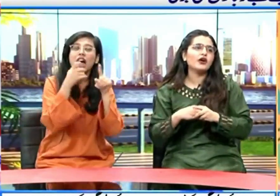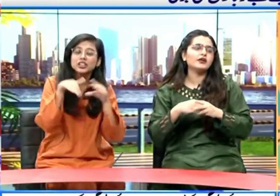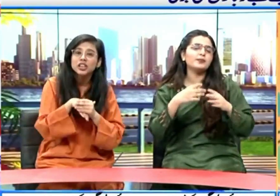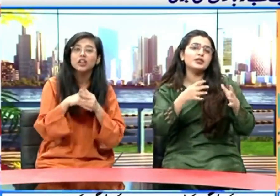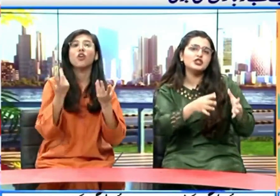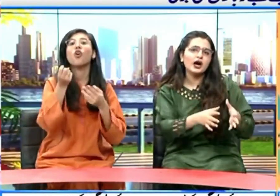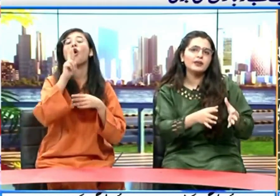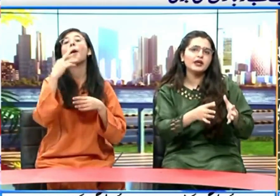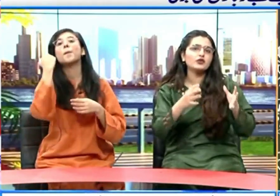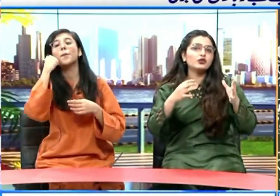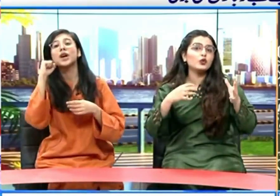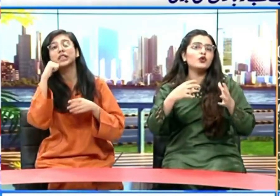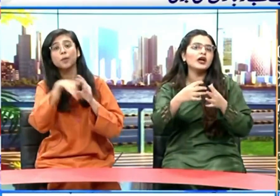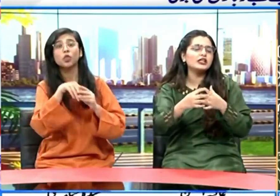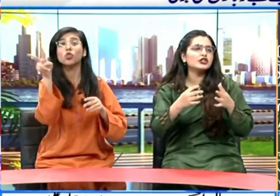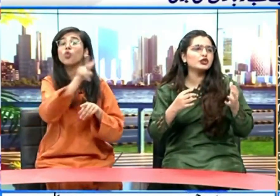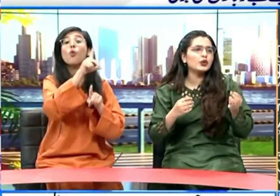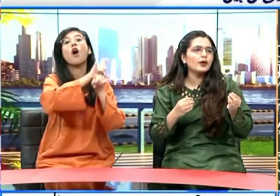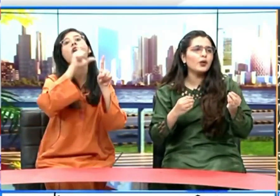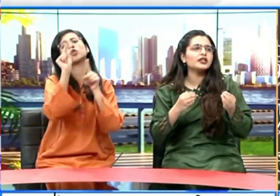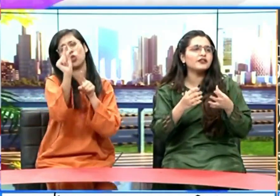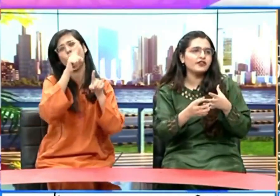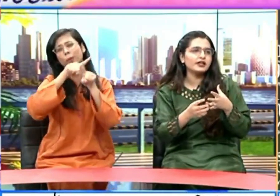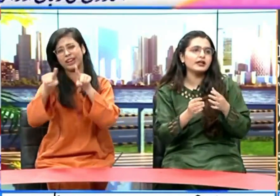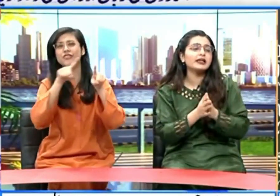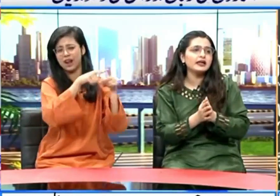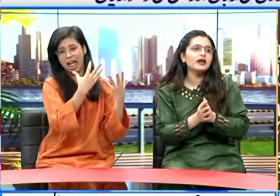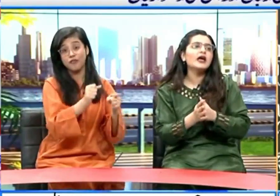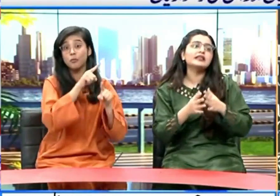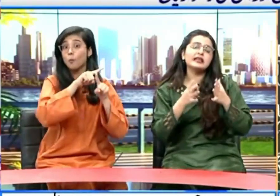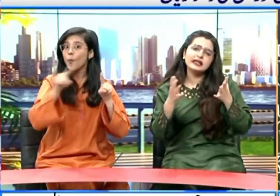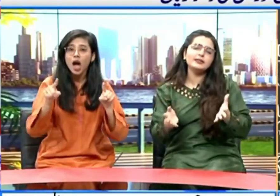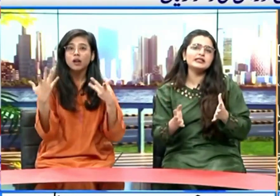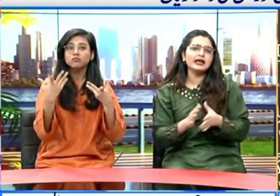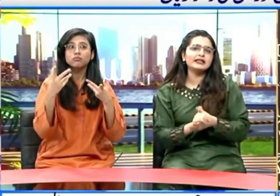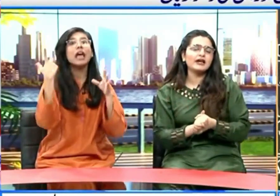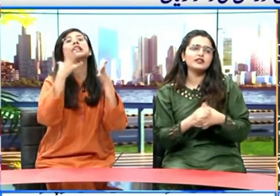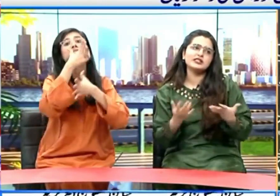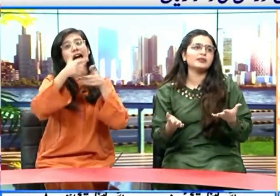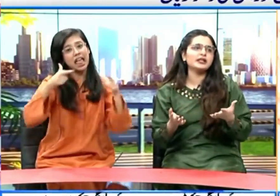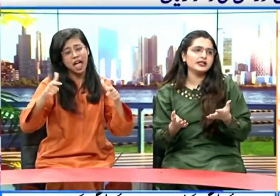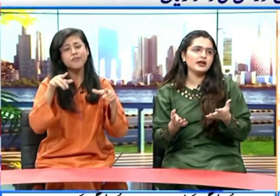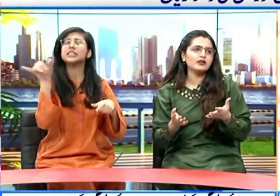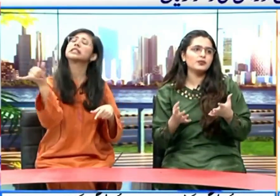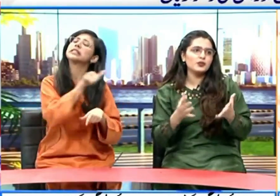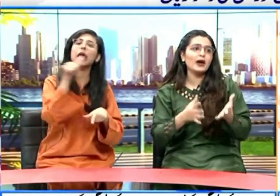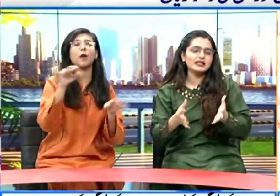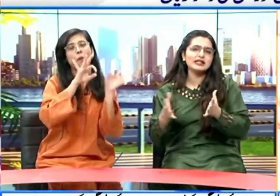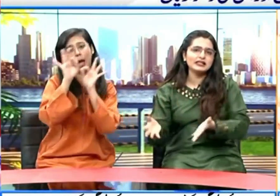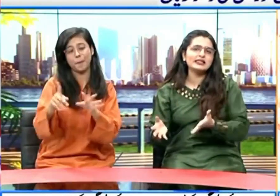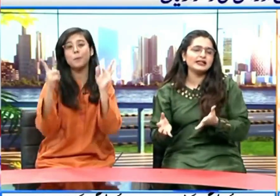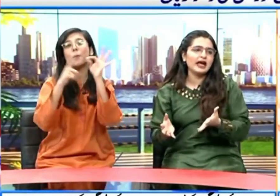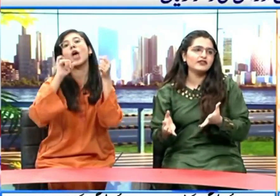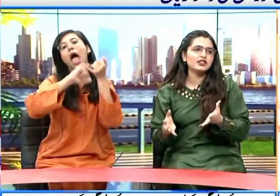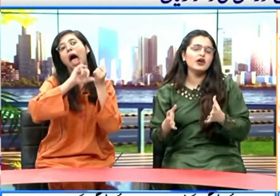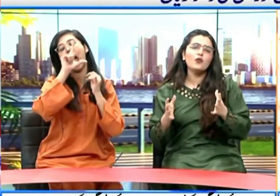اور پنجاب ہے تو دونوں کا کلچر تھوڑا بہت ڈفرینٹ ہے, لیکن تقریباً سائن لینگویج سملر ہی ہے. جو پاکستانی